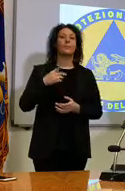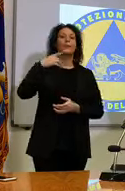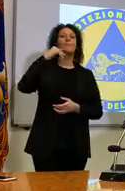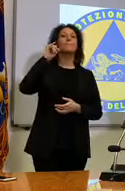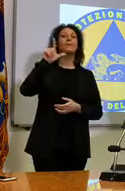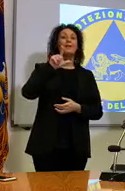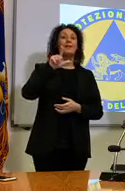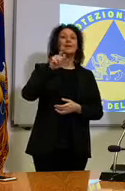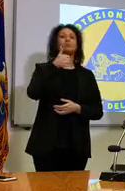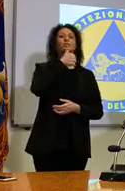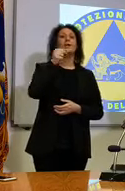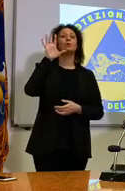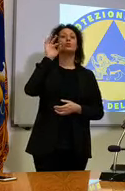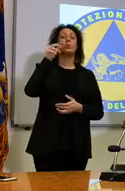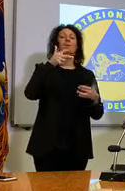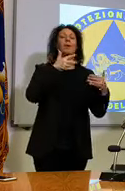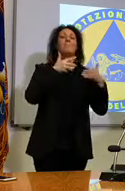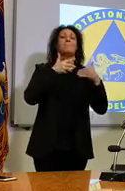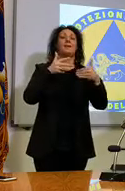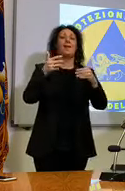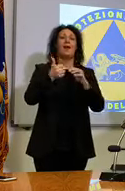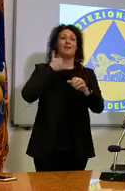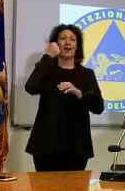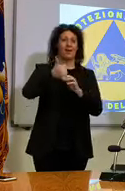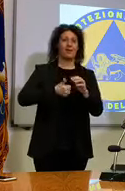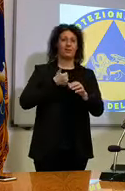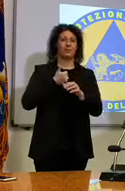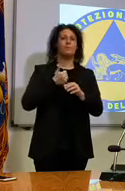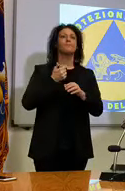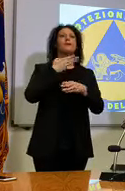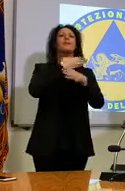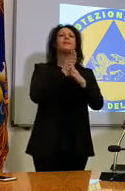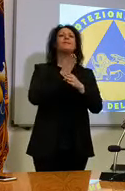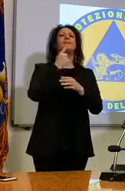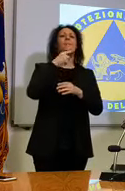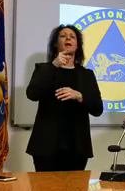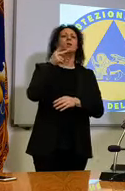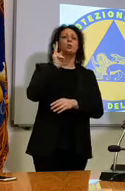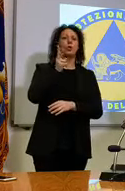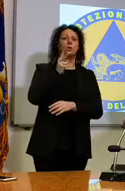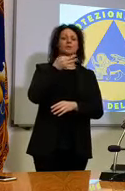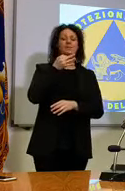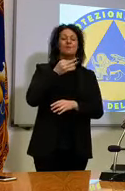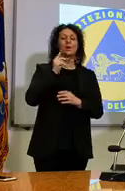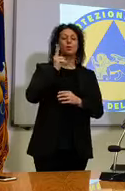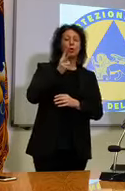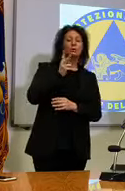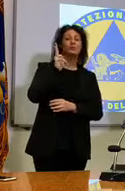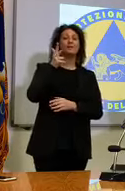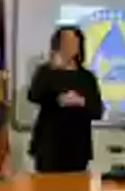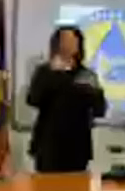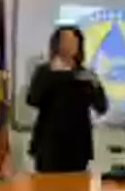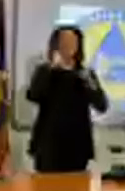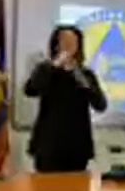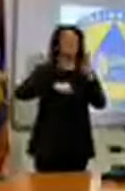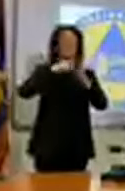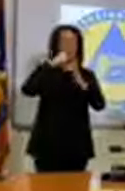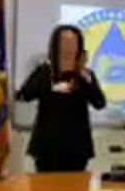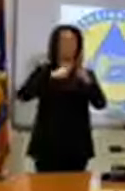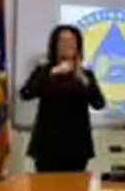miliardi di euro all'anno, dividetelo per 12 vuol dire 12-13 miliardi al mese, cioè vuol dire che